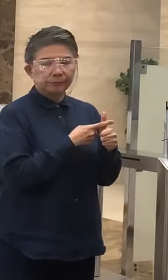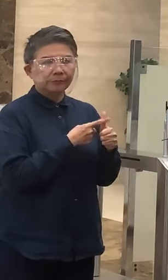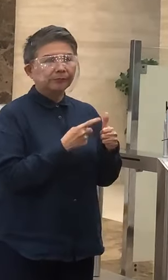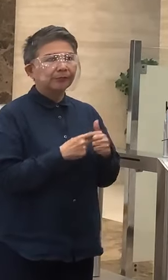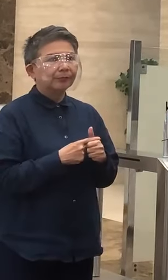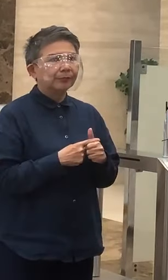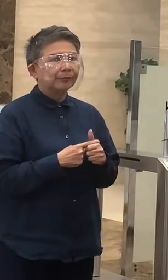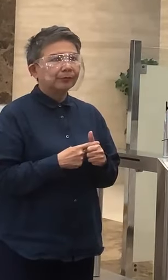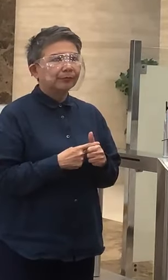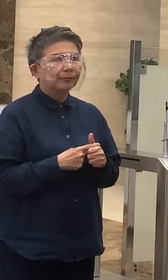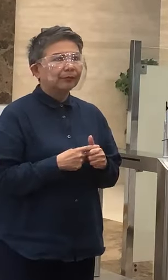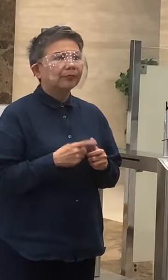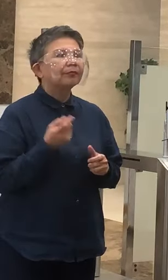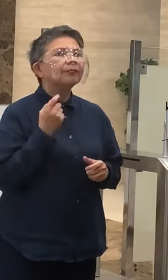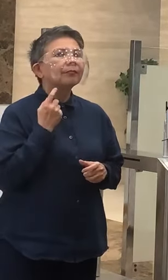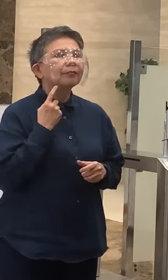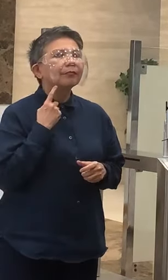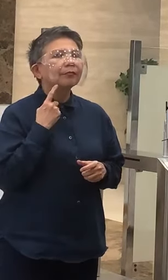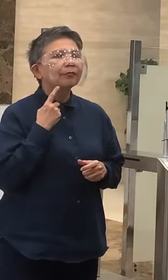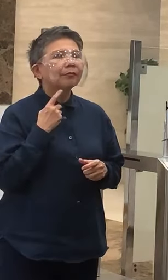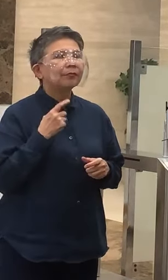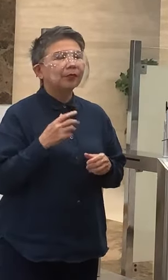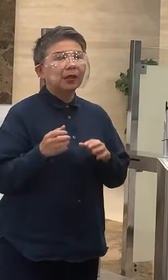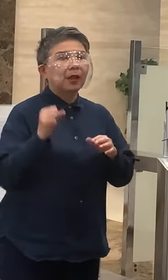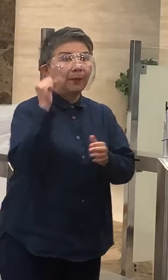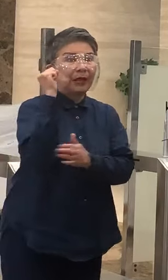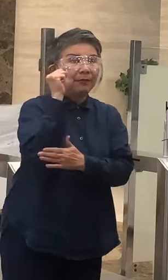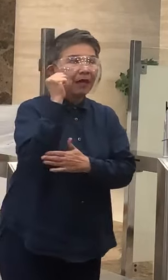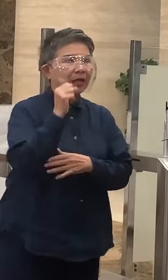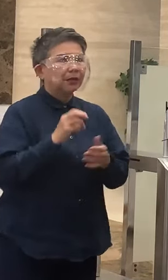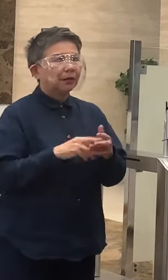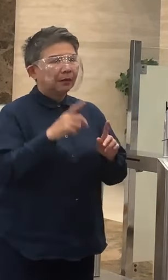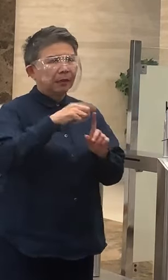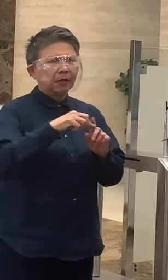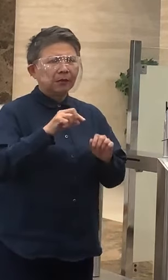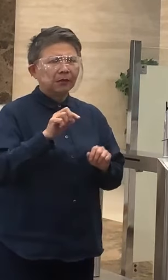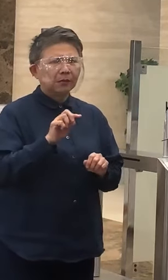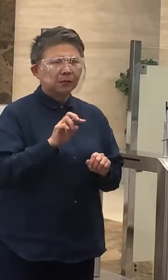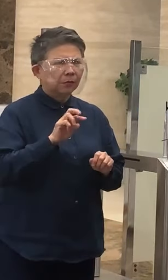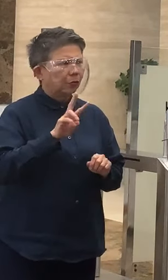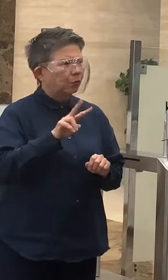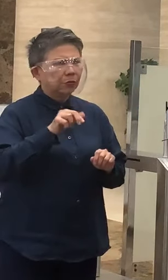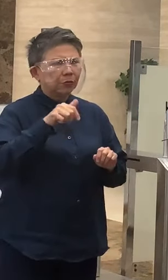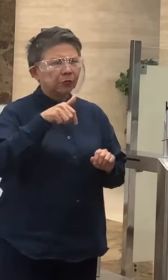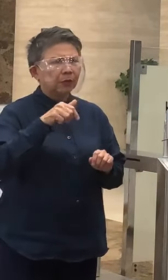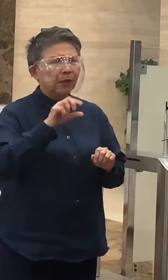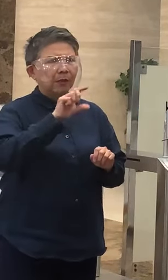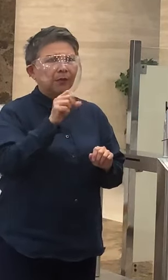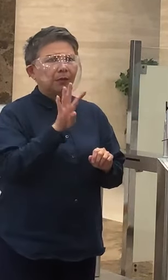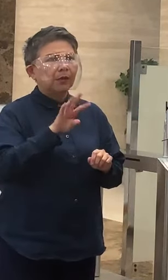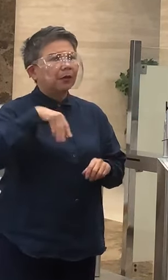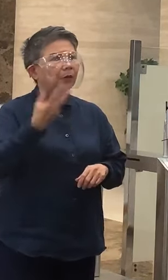adalah Masjid perfect karena khas tanggal 7 April 2017